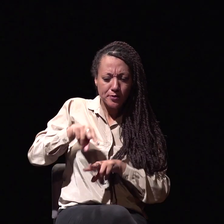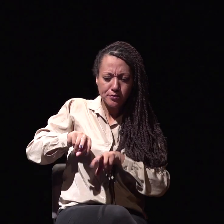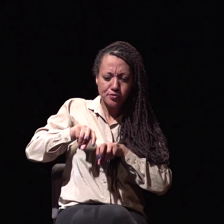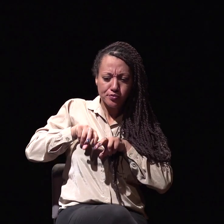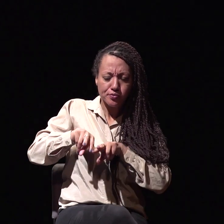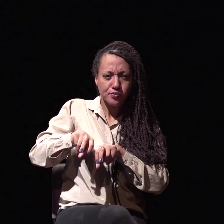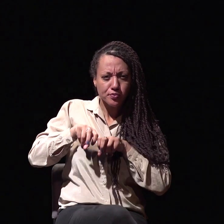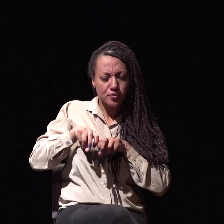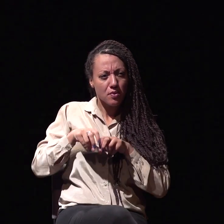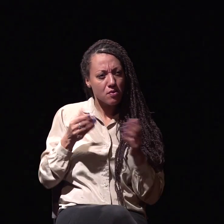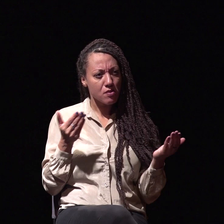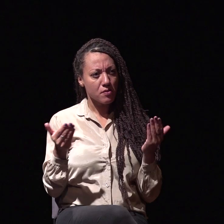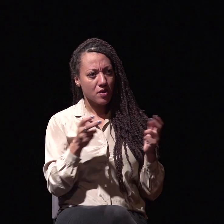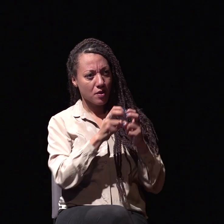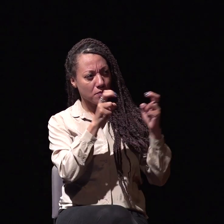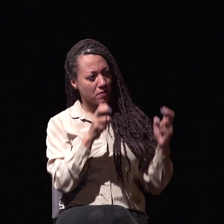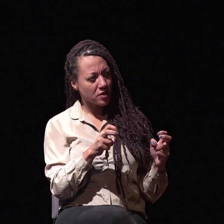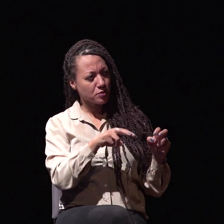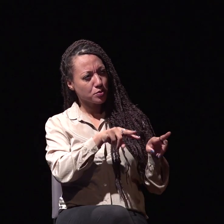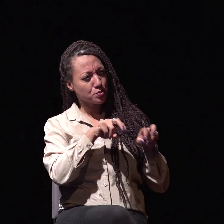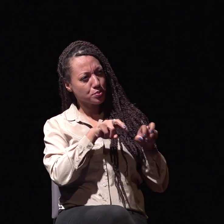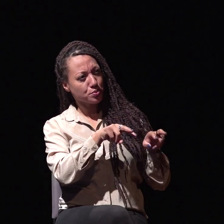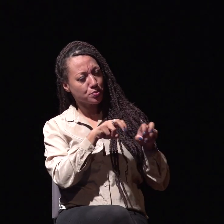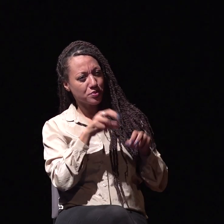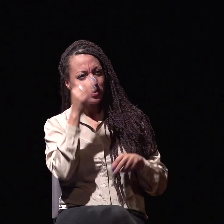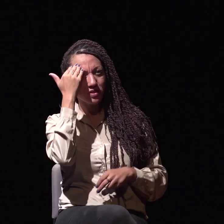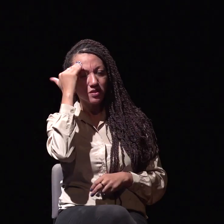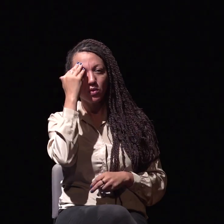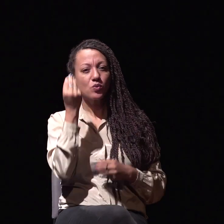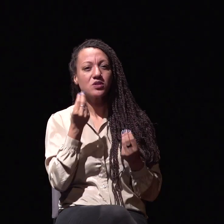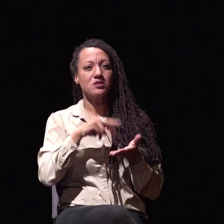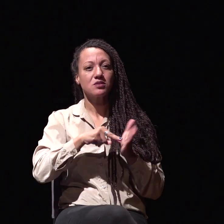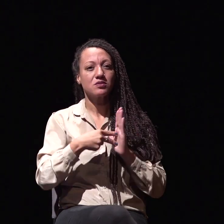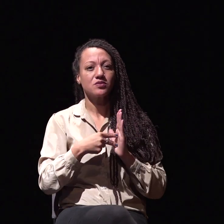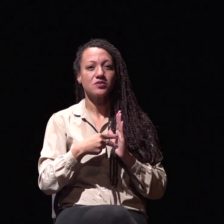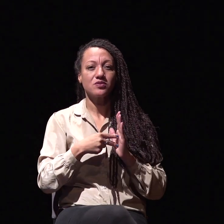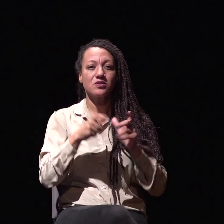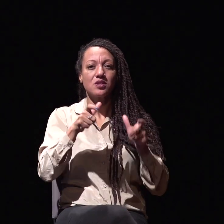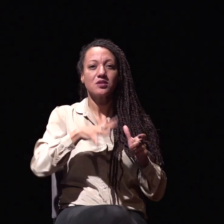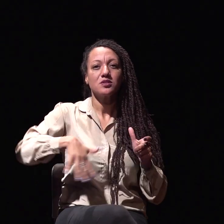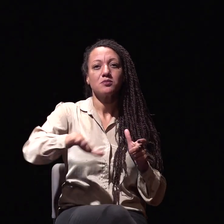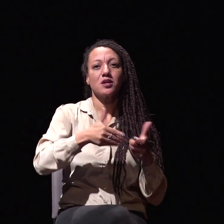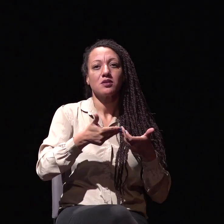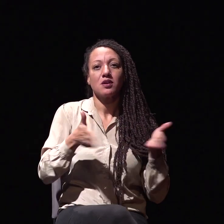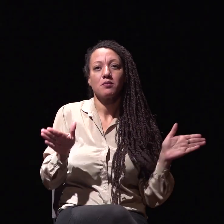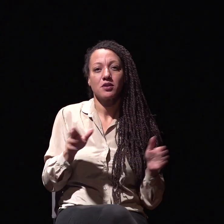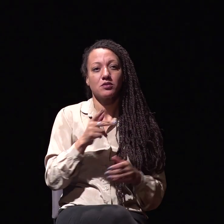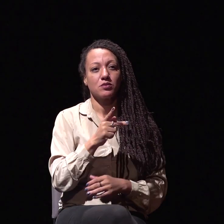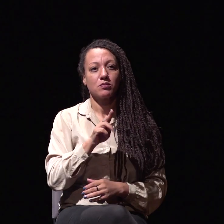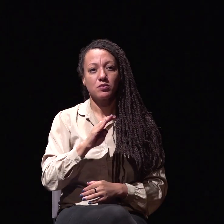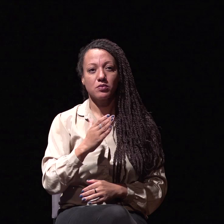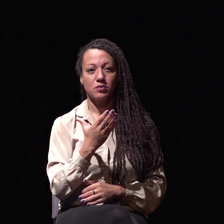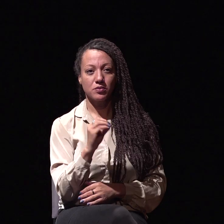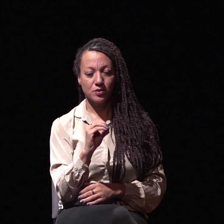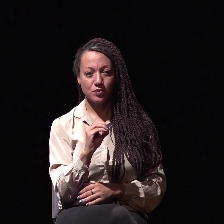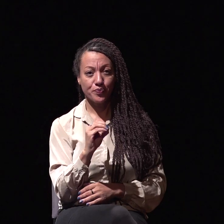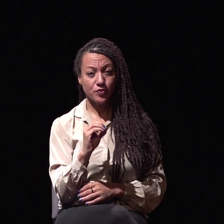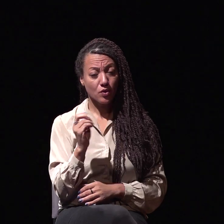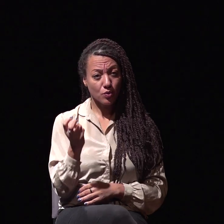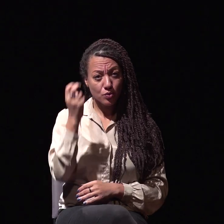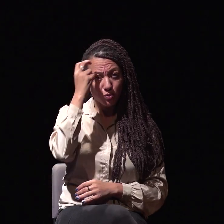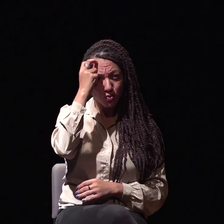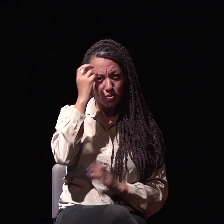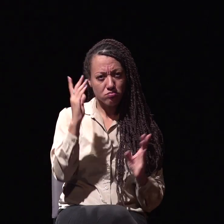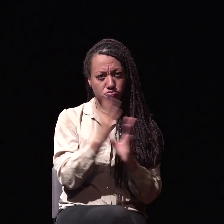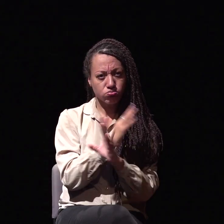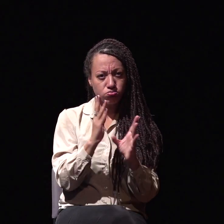do edifício do MASP, traduzir uma ideia de espaço público, de função da arte na cultura urbana